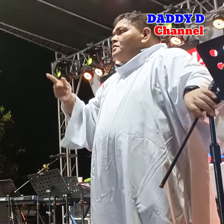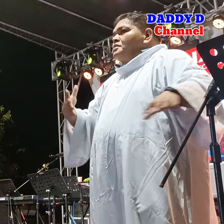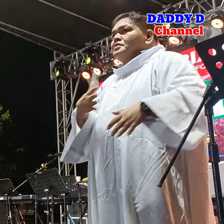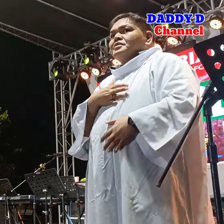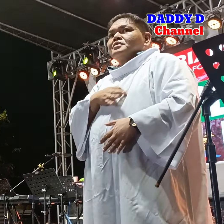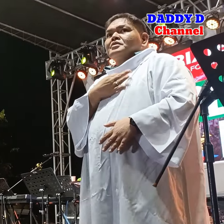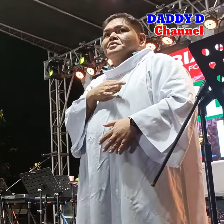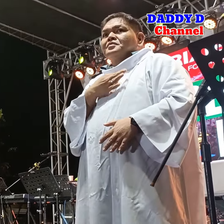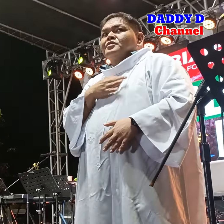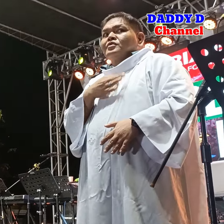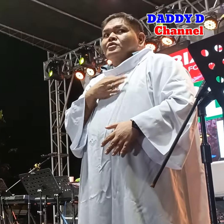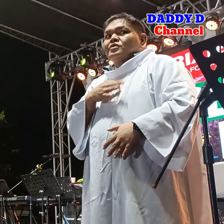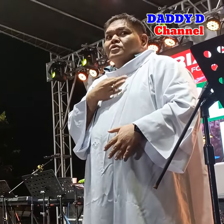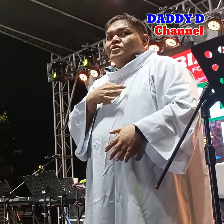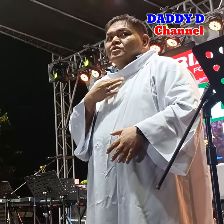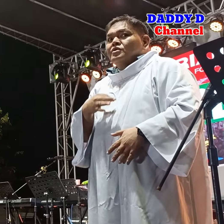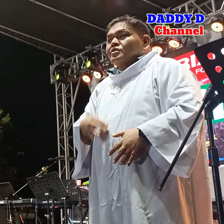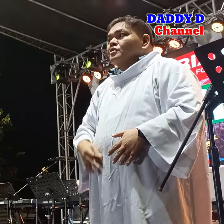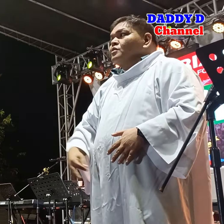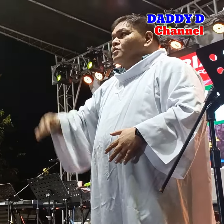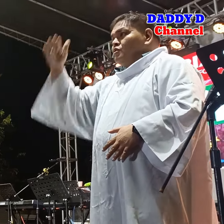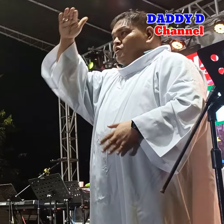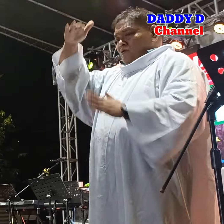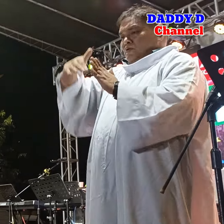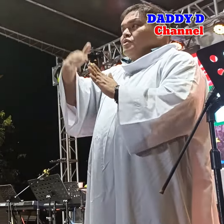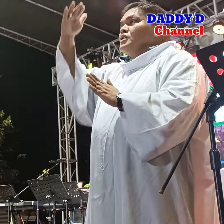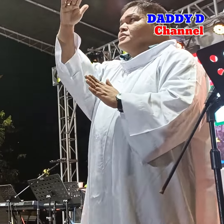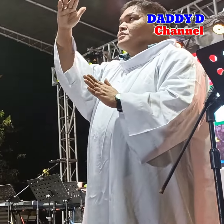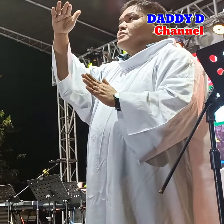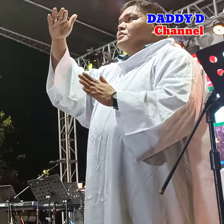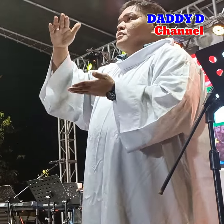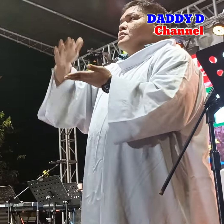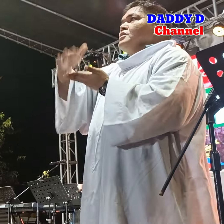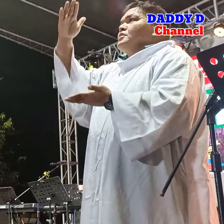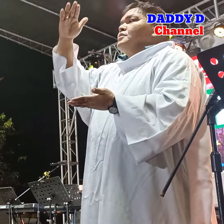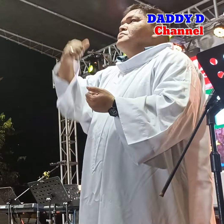Nakakaramdam na ba po kayo dun sa taas ng presyo na yon?